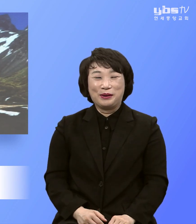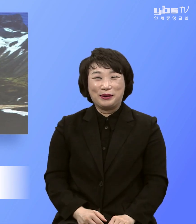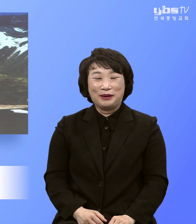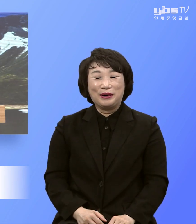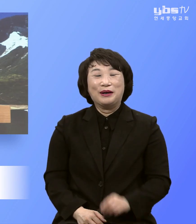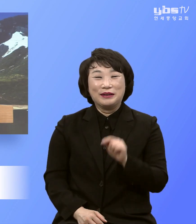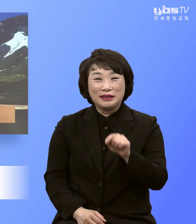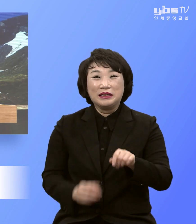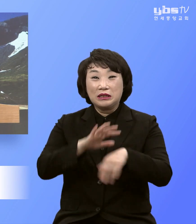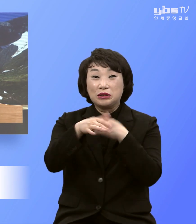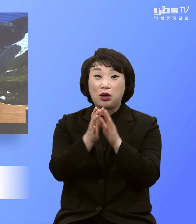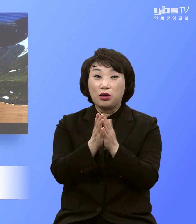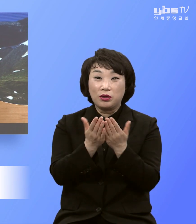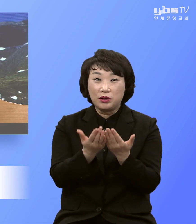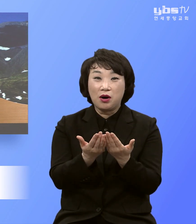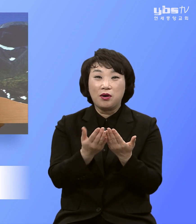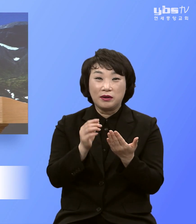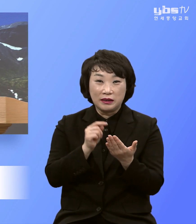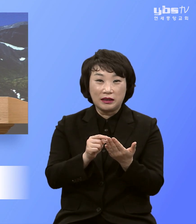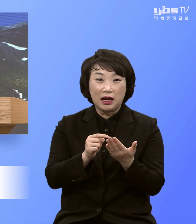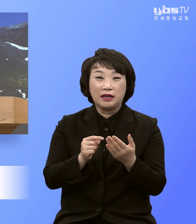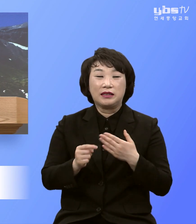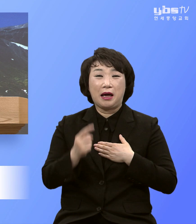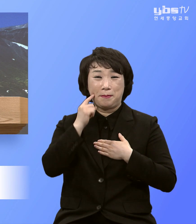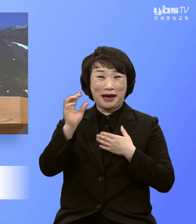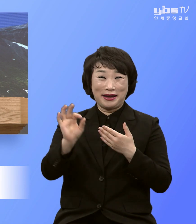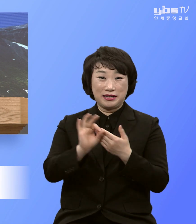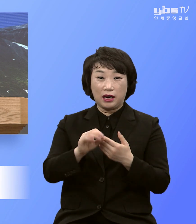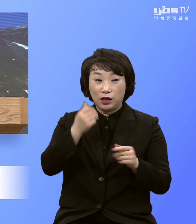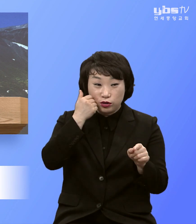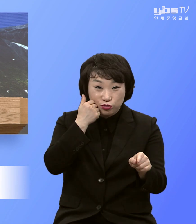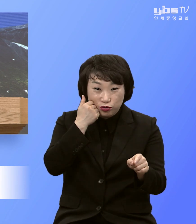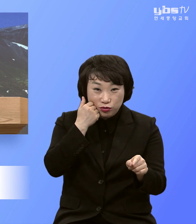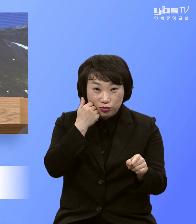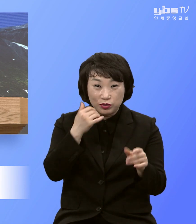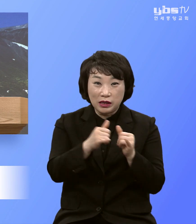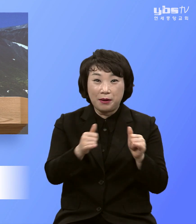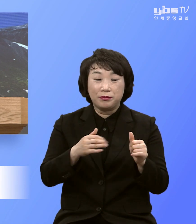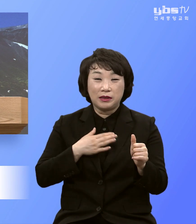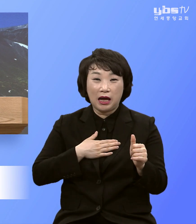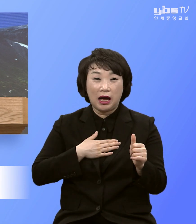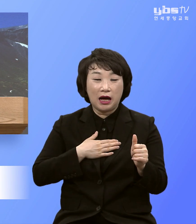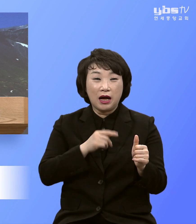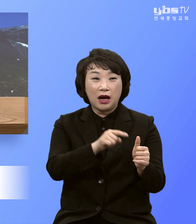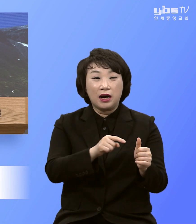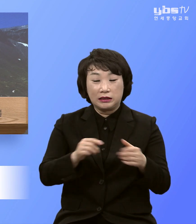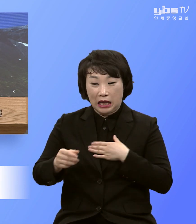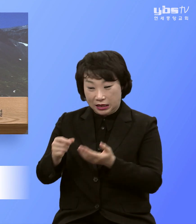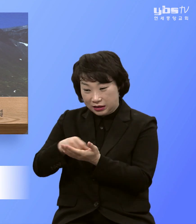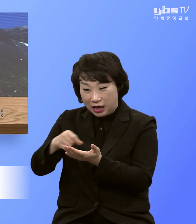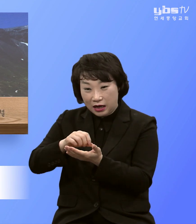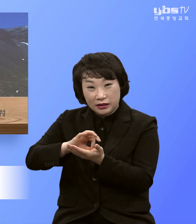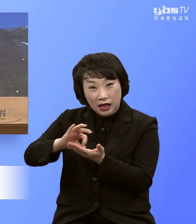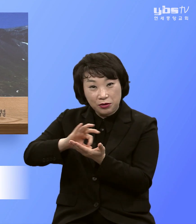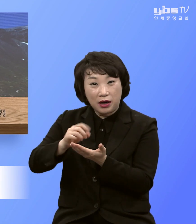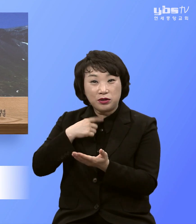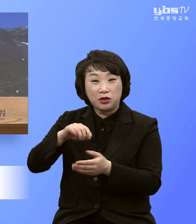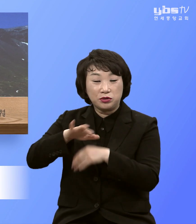근데 이 성경이 내가 만약에 누구에게 내가 쓰던 성경을